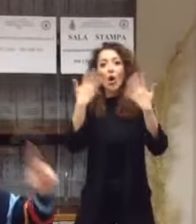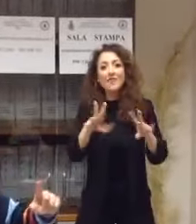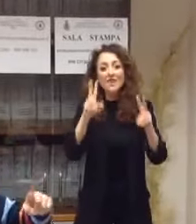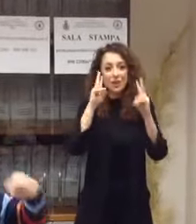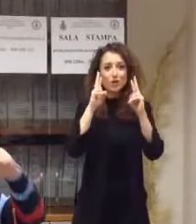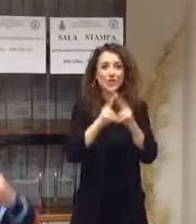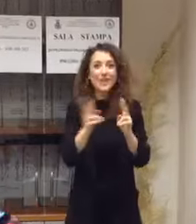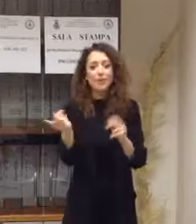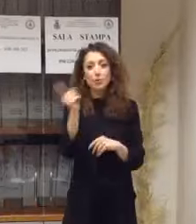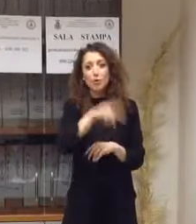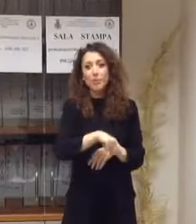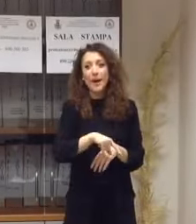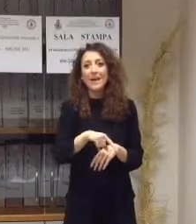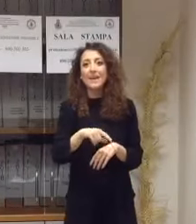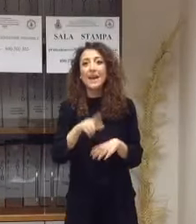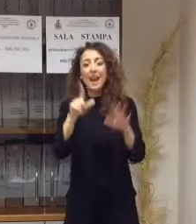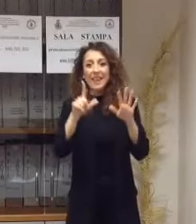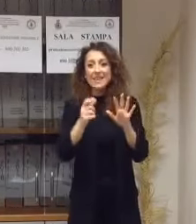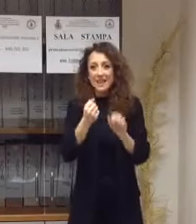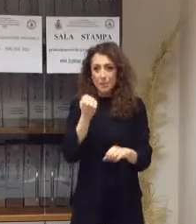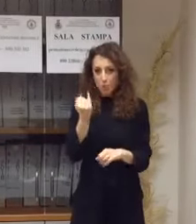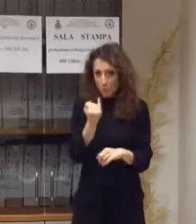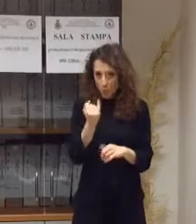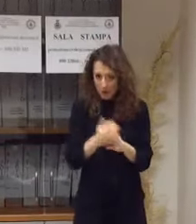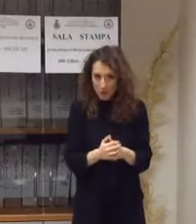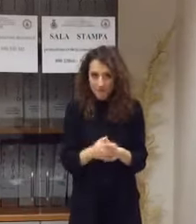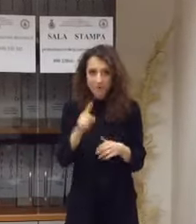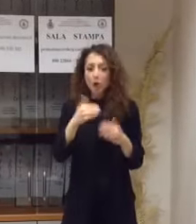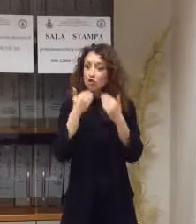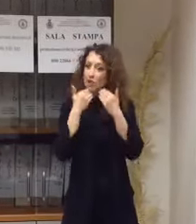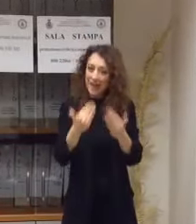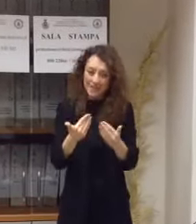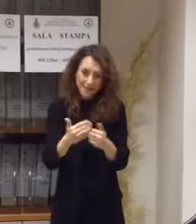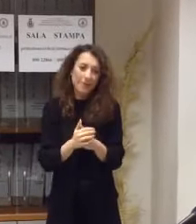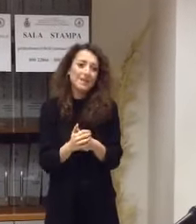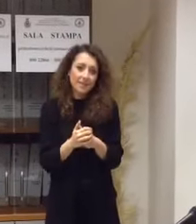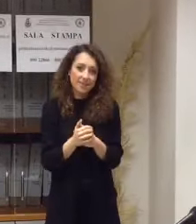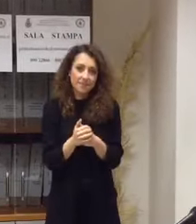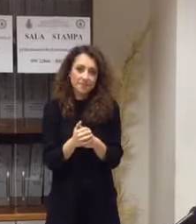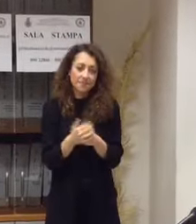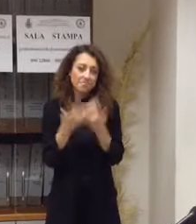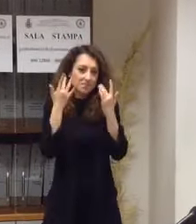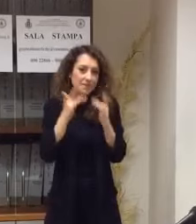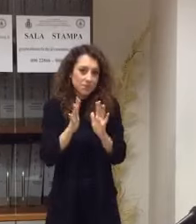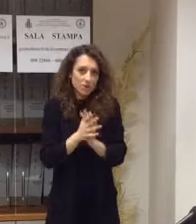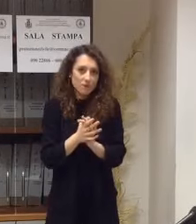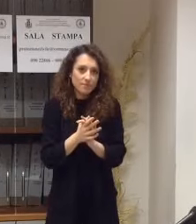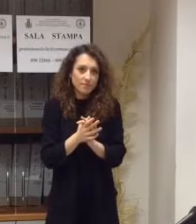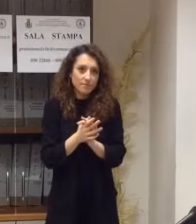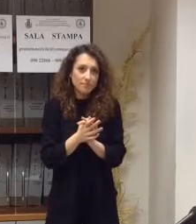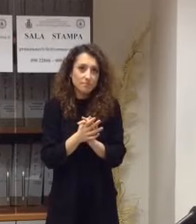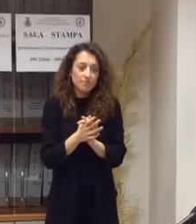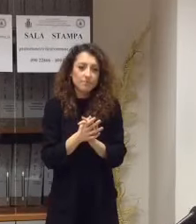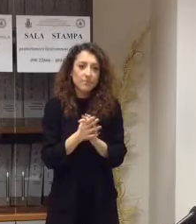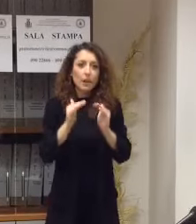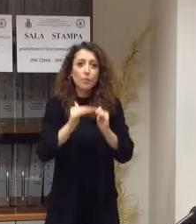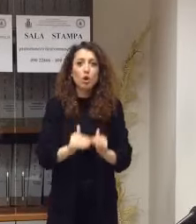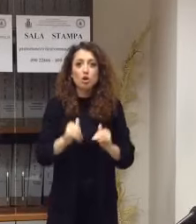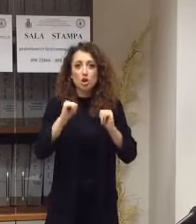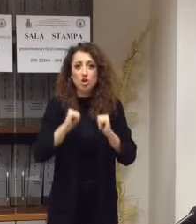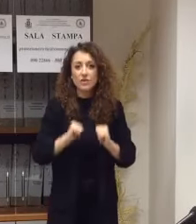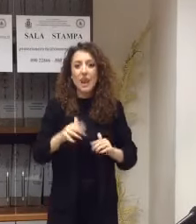vediamo domani alle 18:45. Oggi i ringraziamenti li faccio semplicemente al personale della Protezione Civile e del